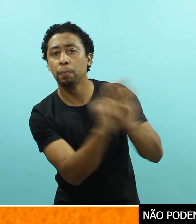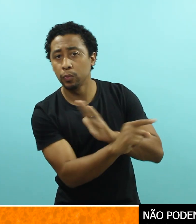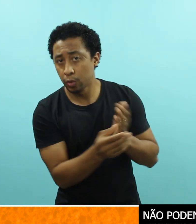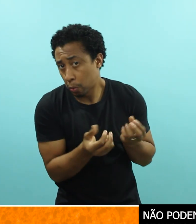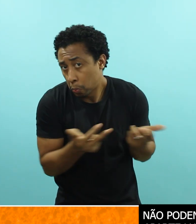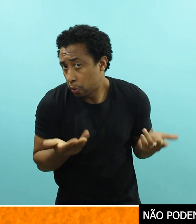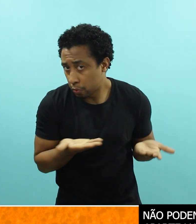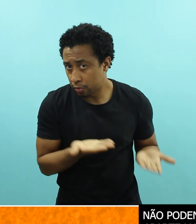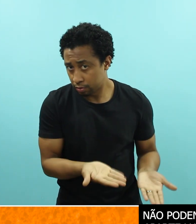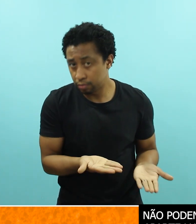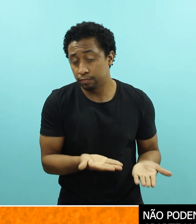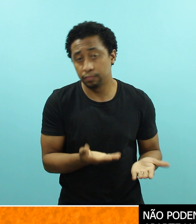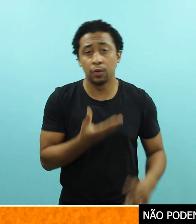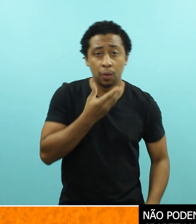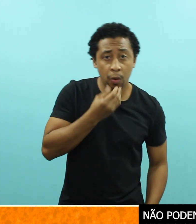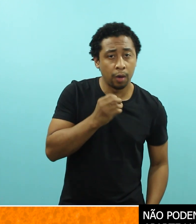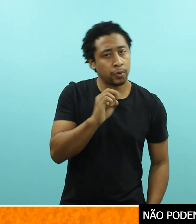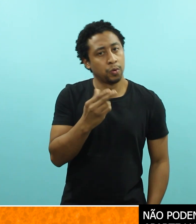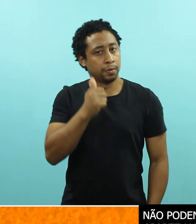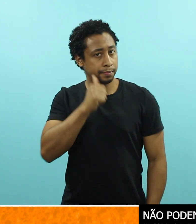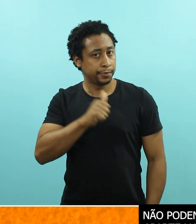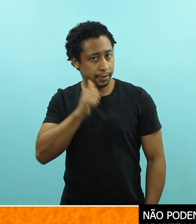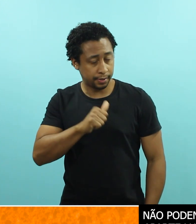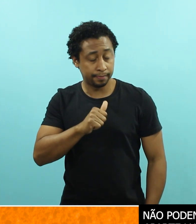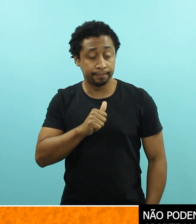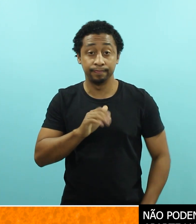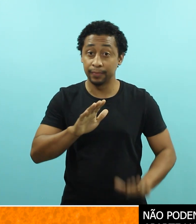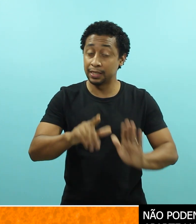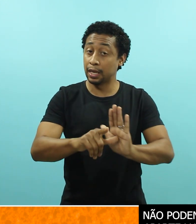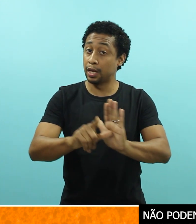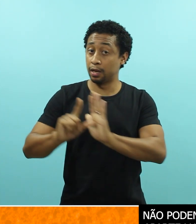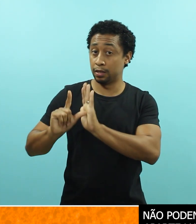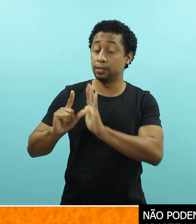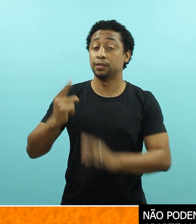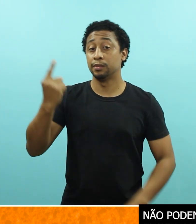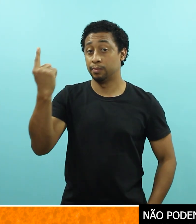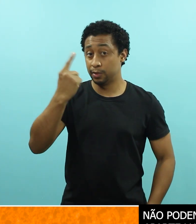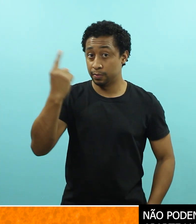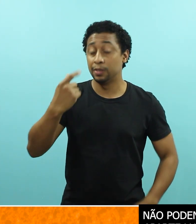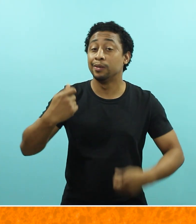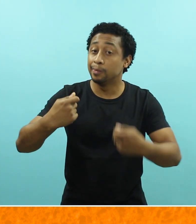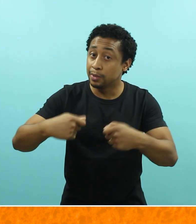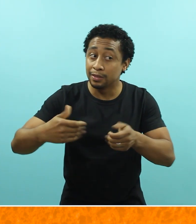consentimento, não podendo falar se o aparte lhe for negado.